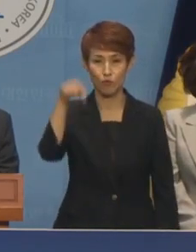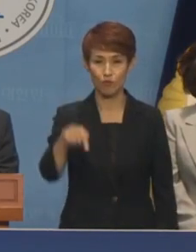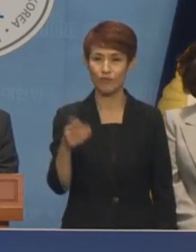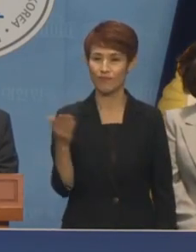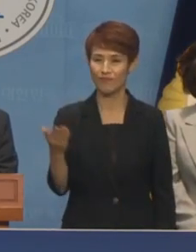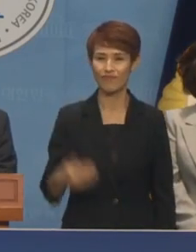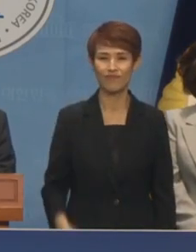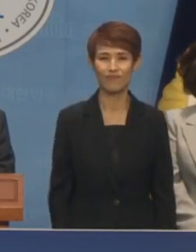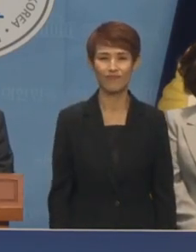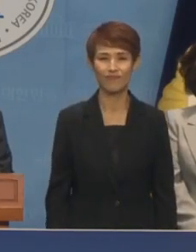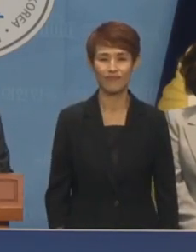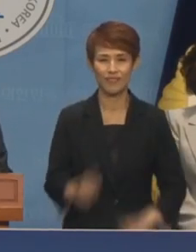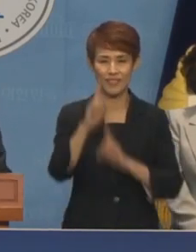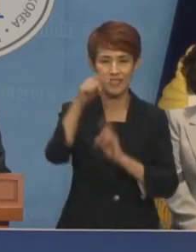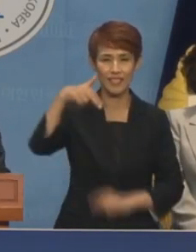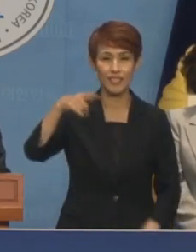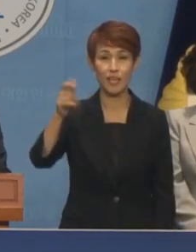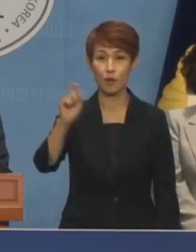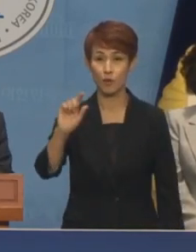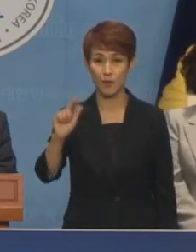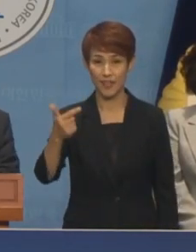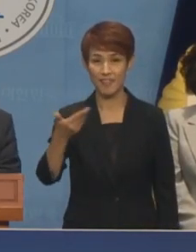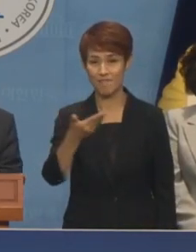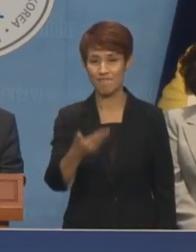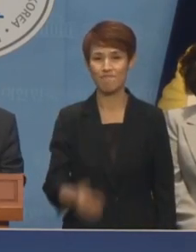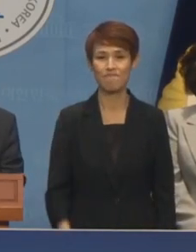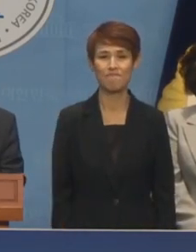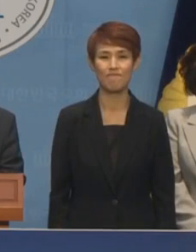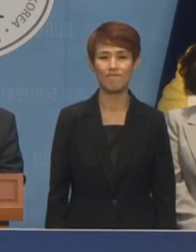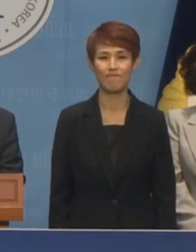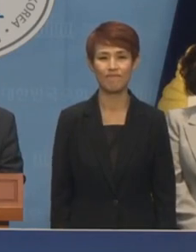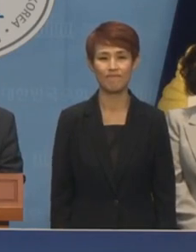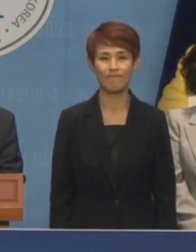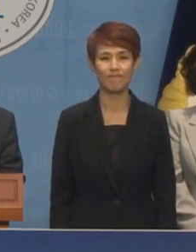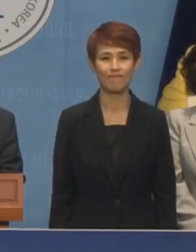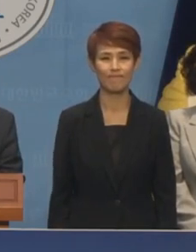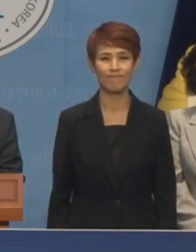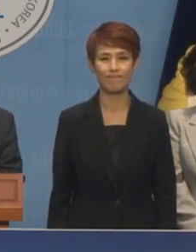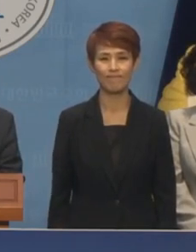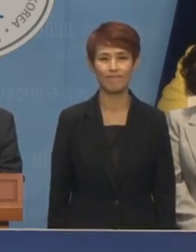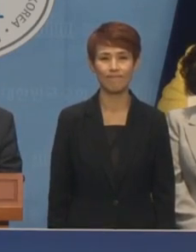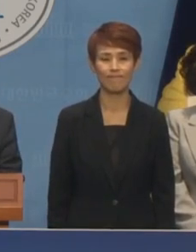오셨습니다. 이재관 의원님도 참석하셨습니다.